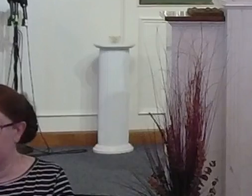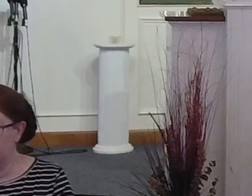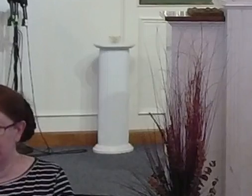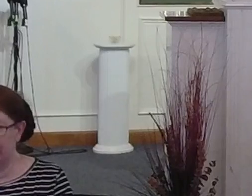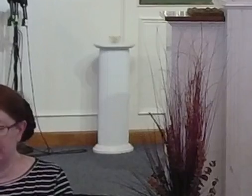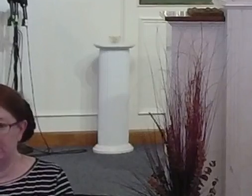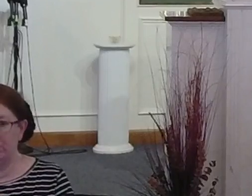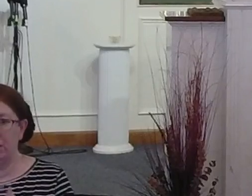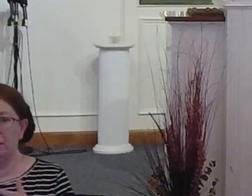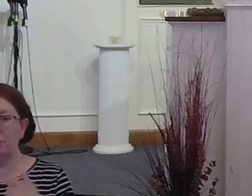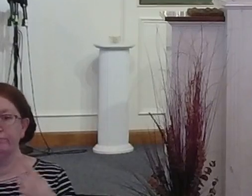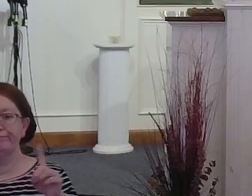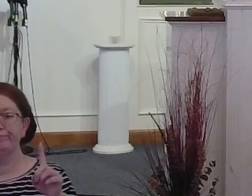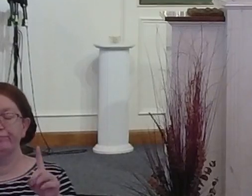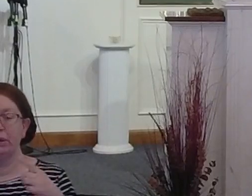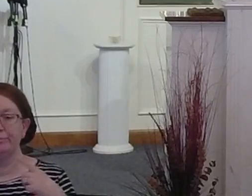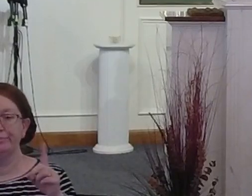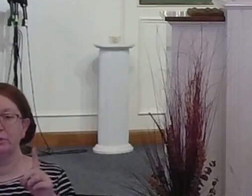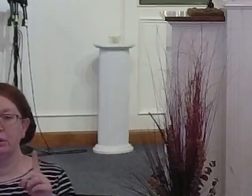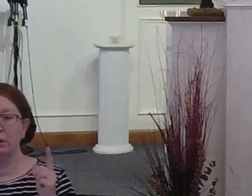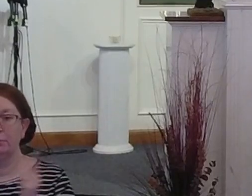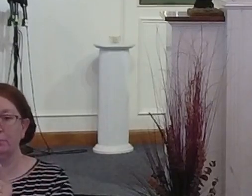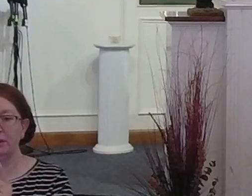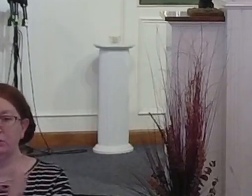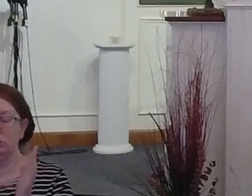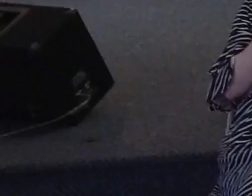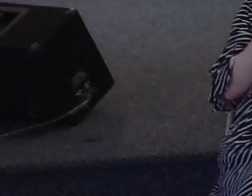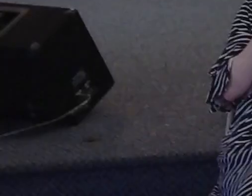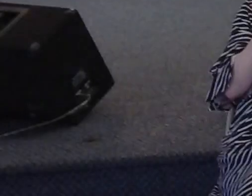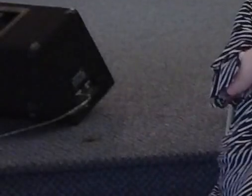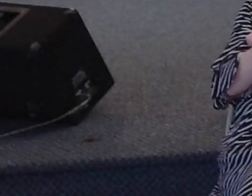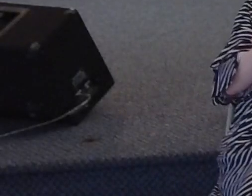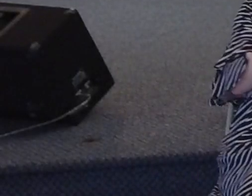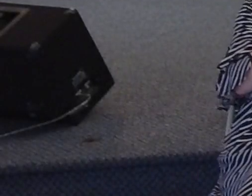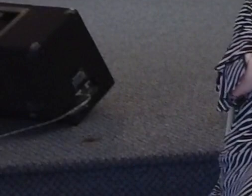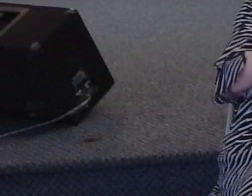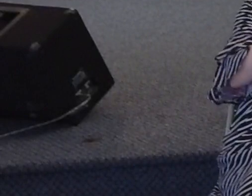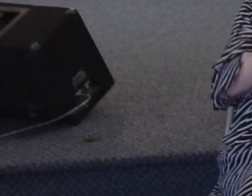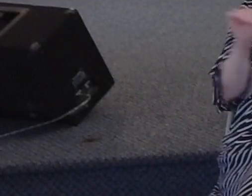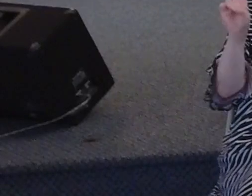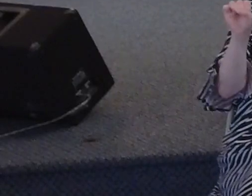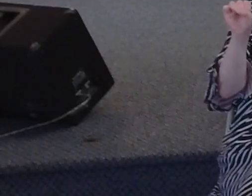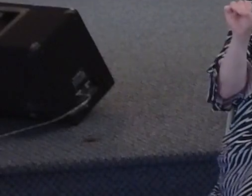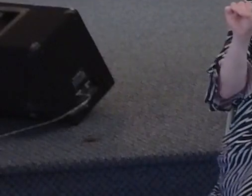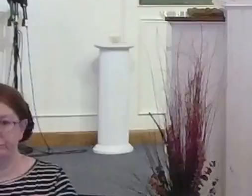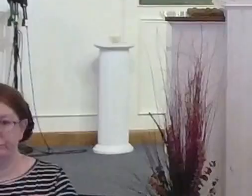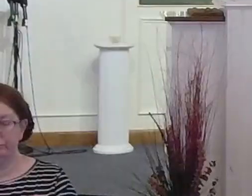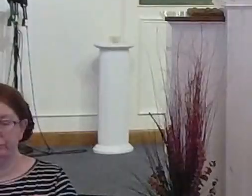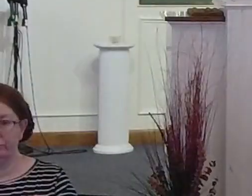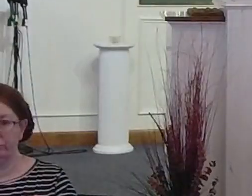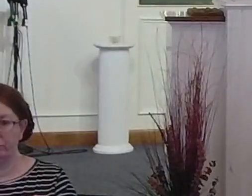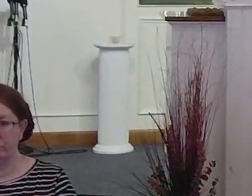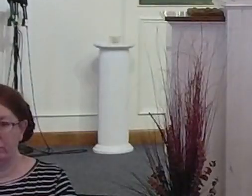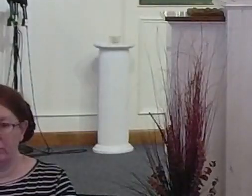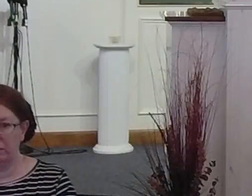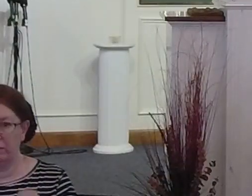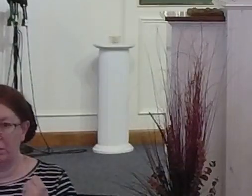teníamos un chance hasta que nosotros conocimos a Jesús. Entonces las